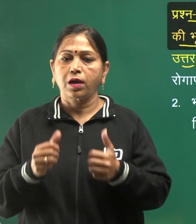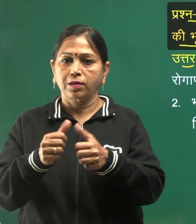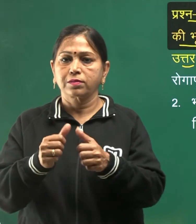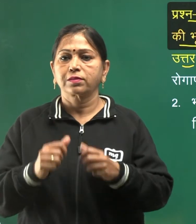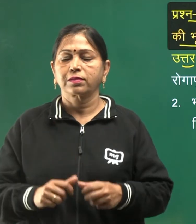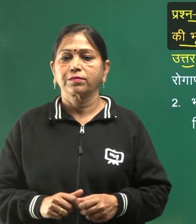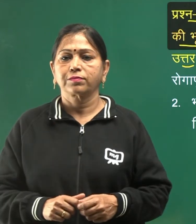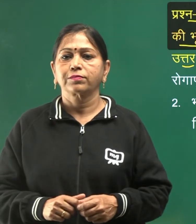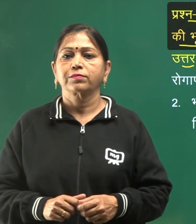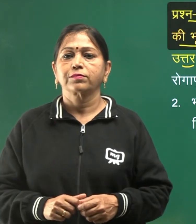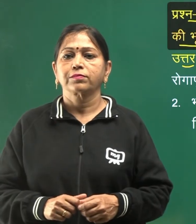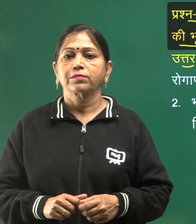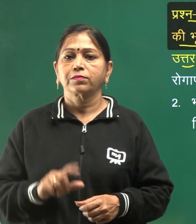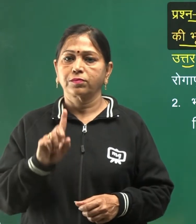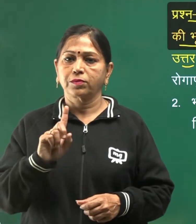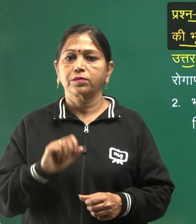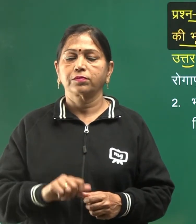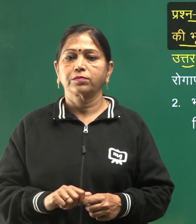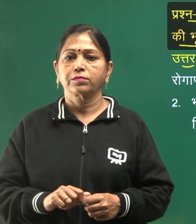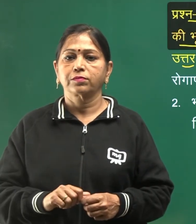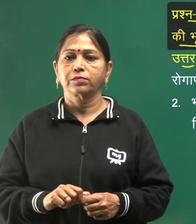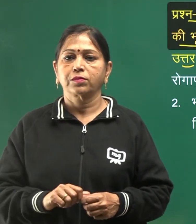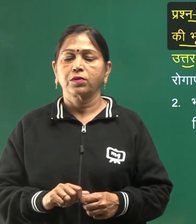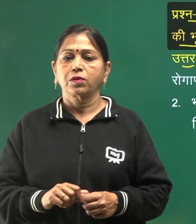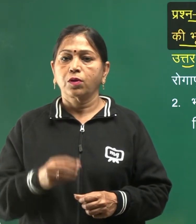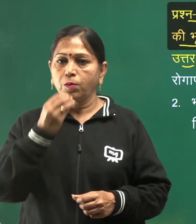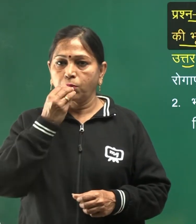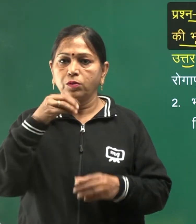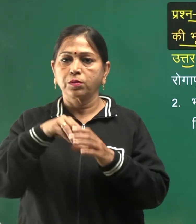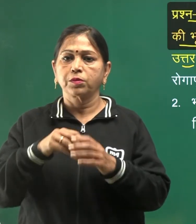उत्तर, 1 भोजन में